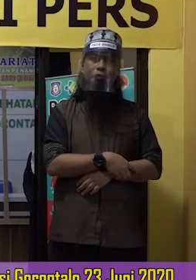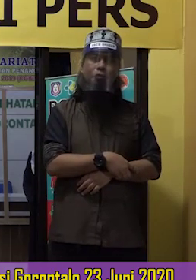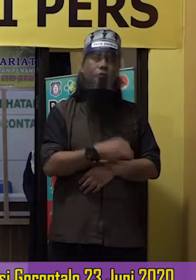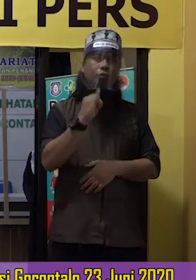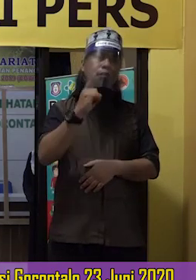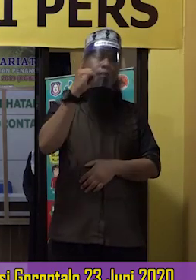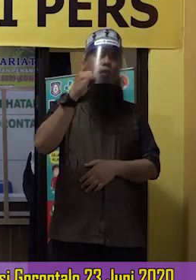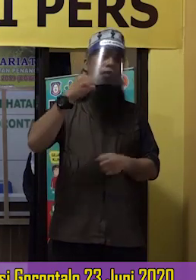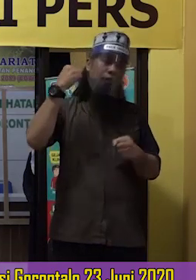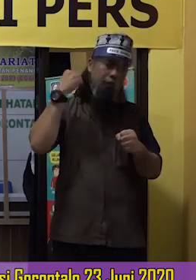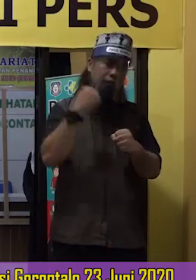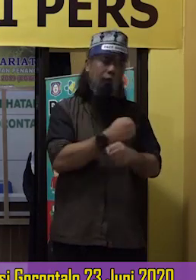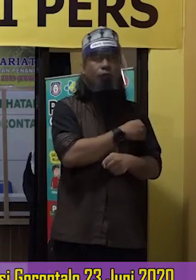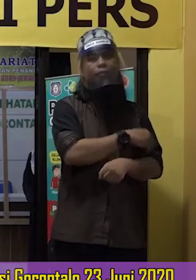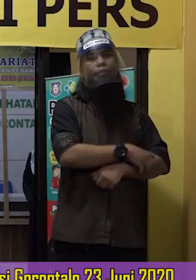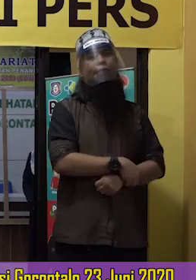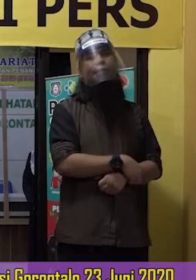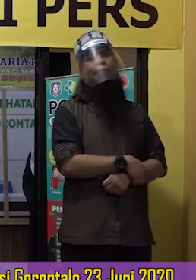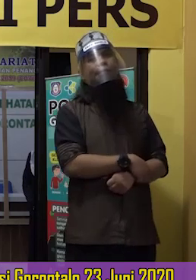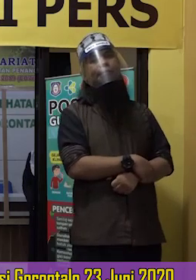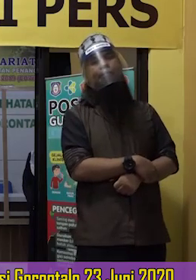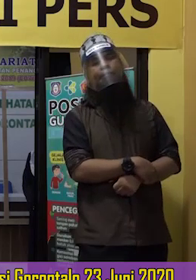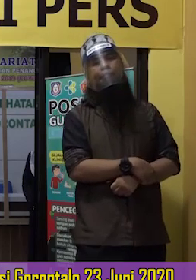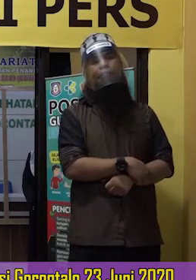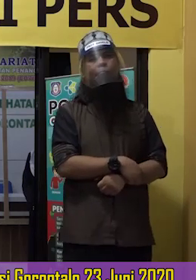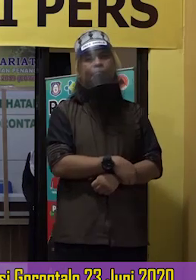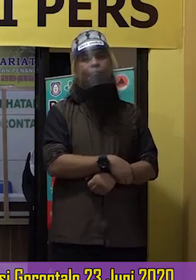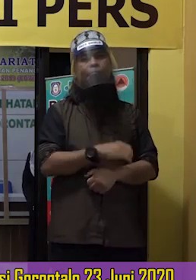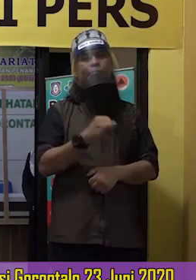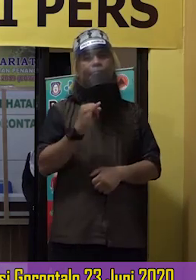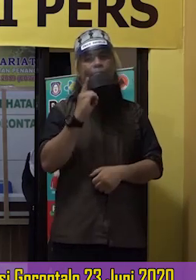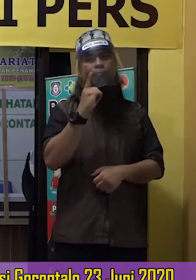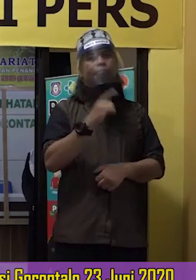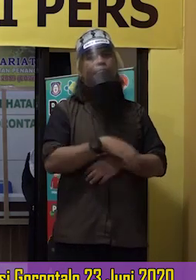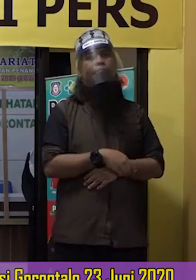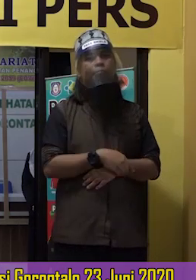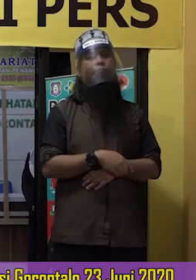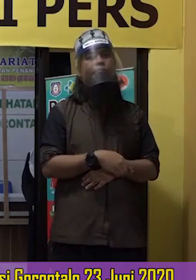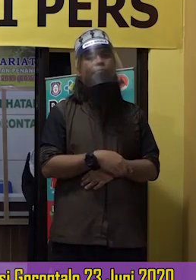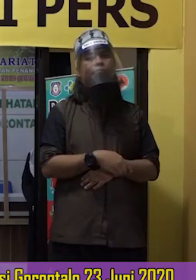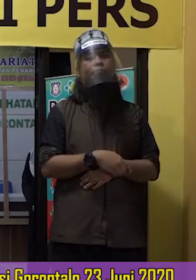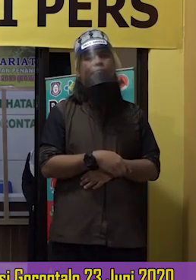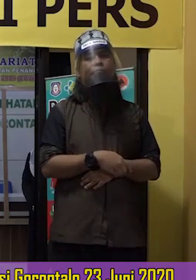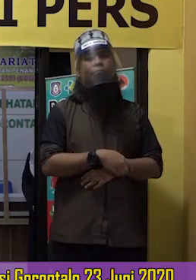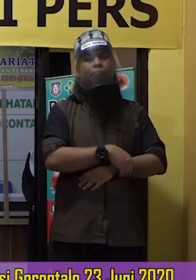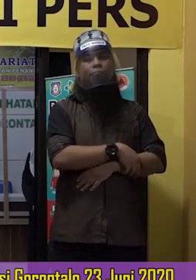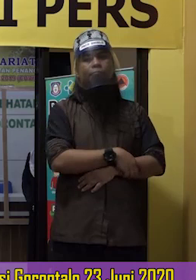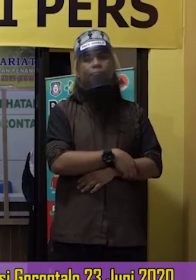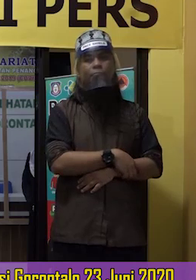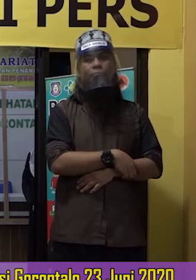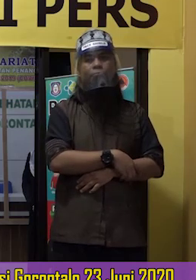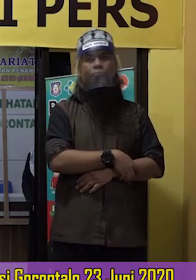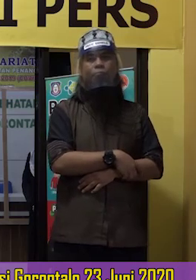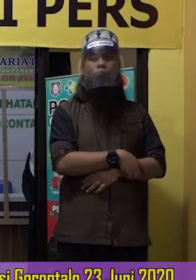gratis. Ada lagi? Cukup ya? Barangkali cukup. Pak Yanto mungkin